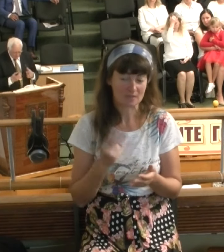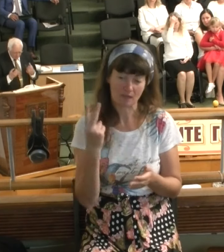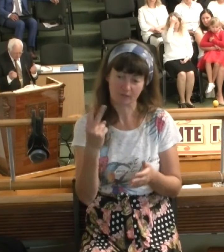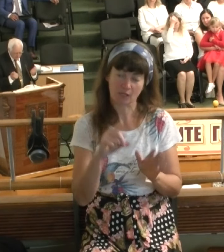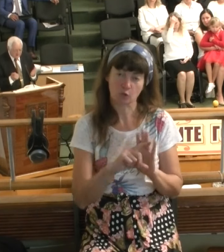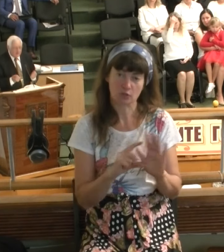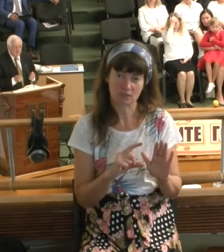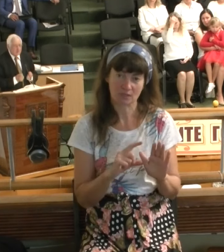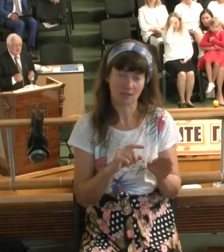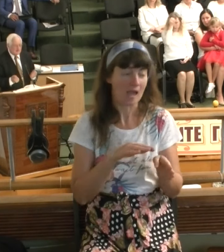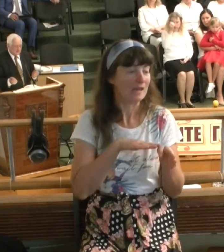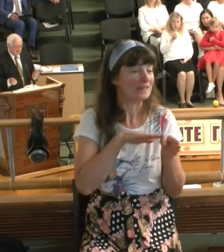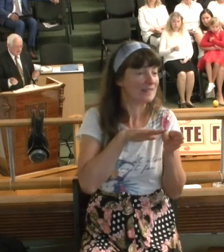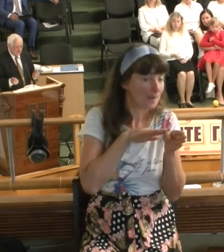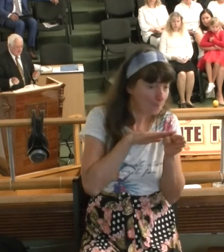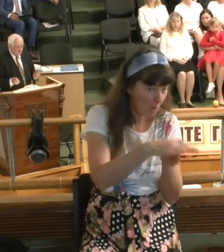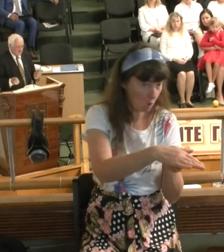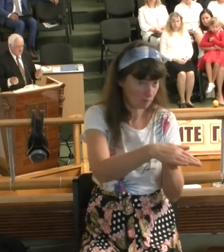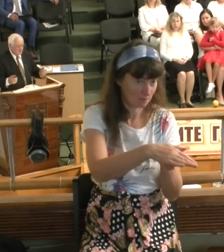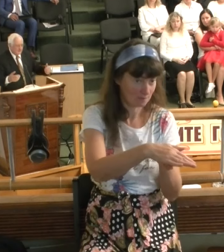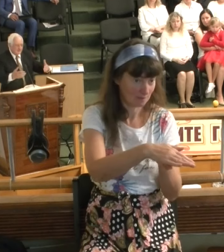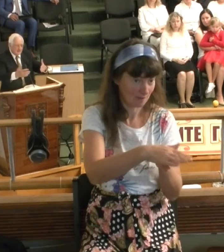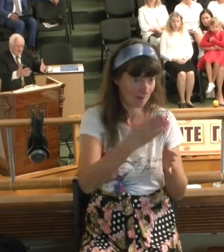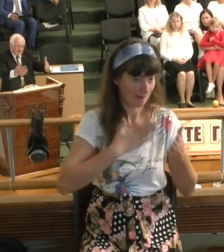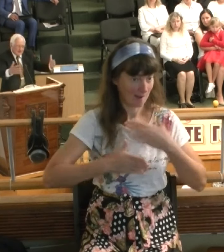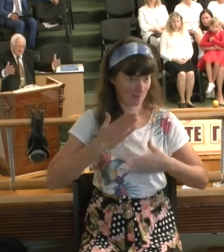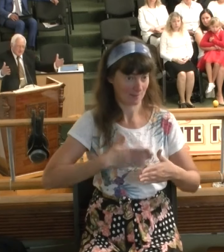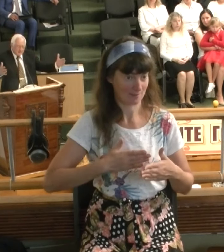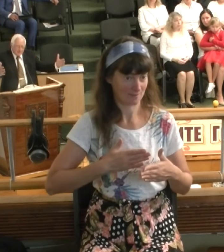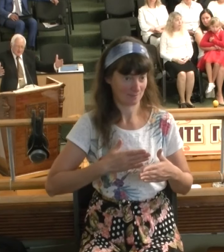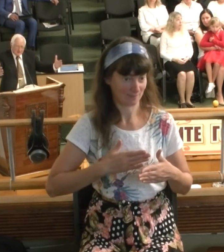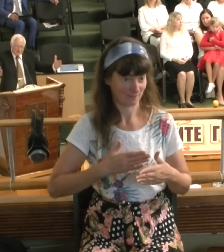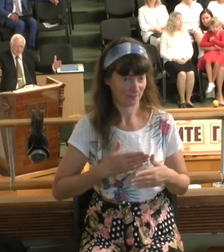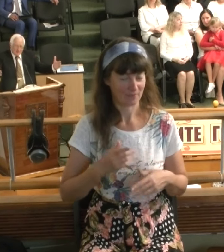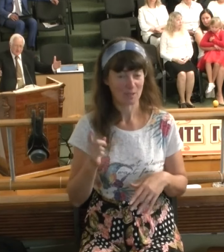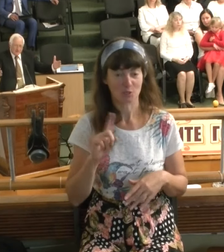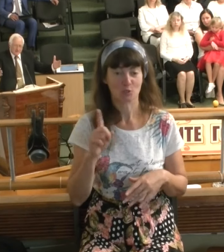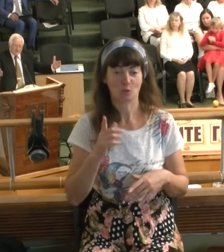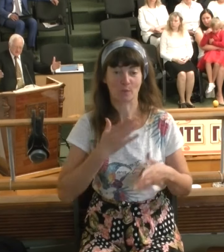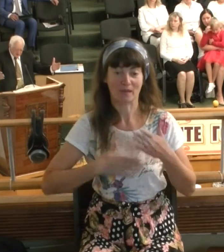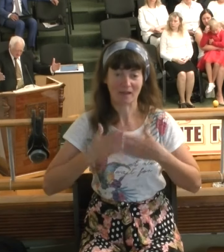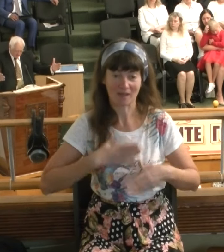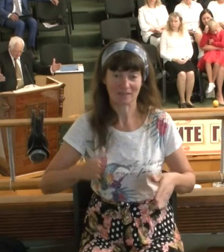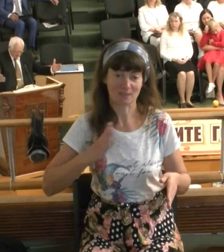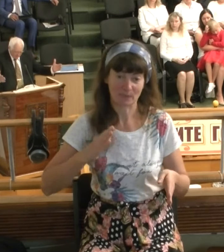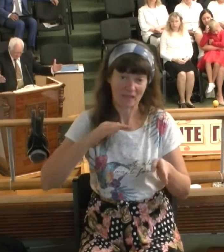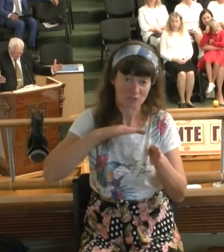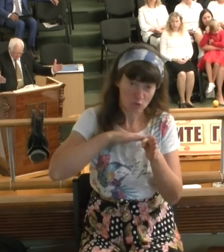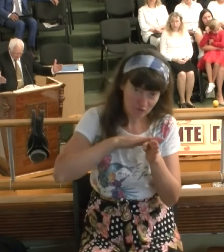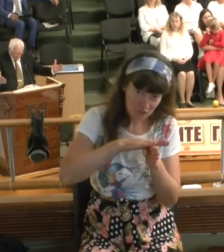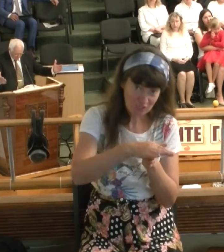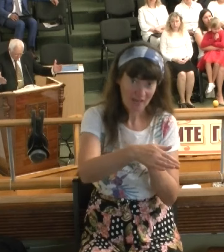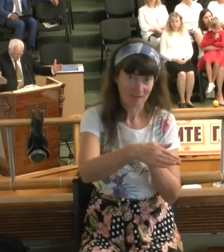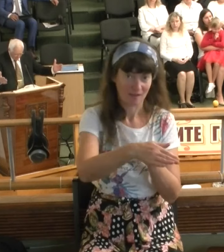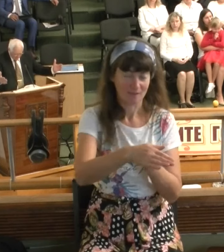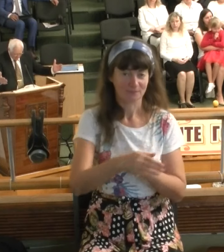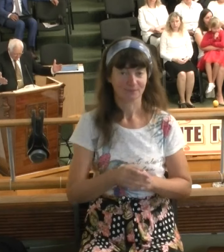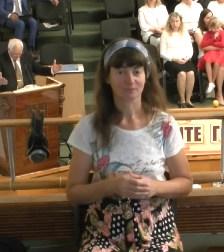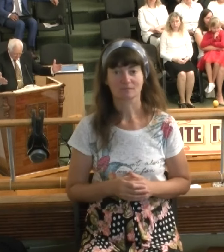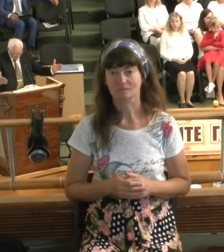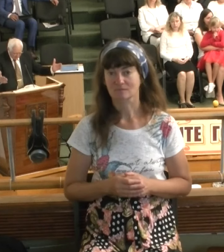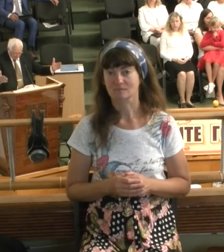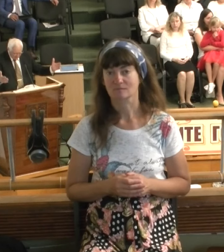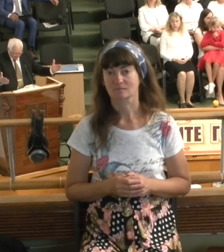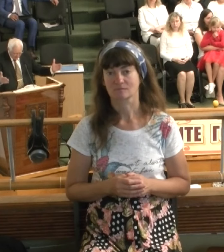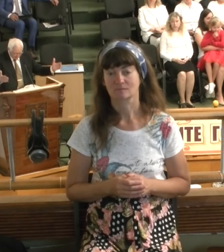стих: «Дополните мою радость». То есть, чтобы радость его была совершенной, он